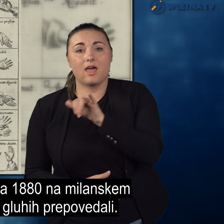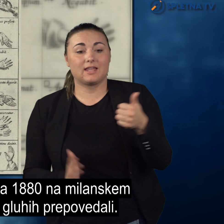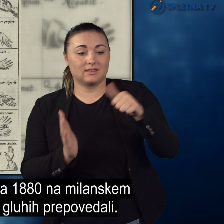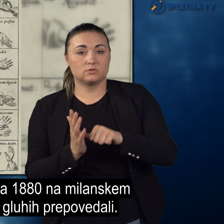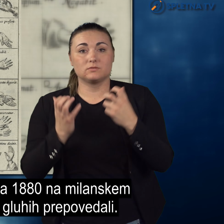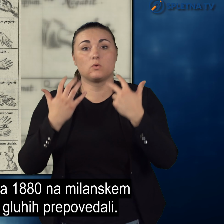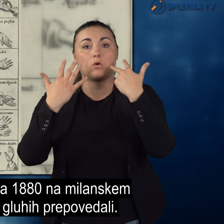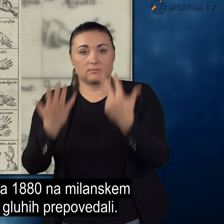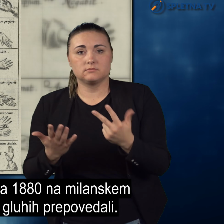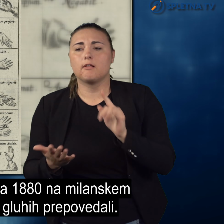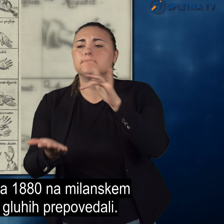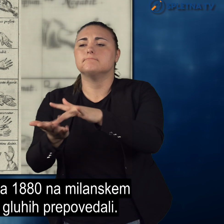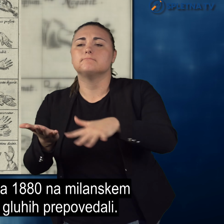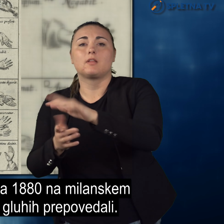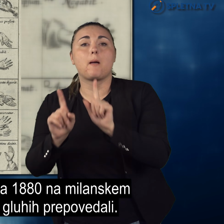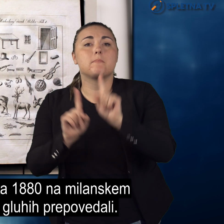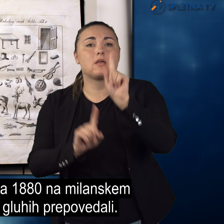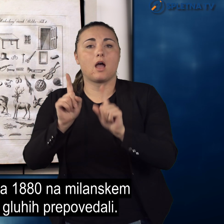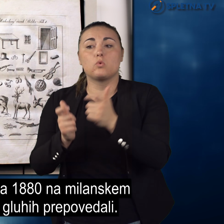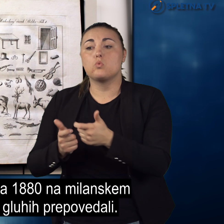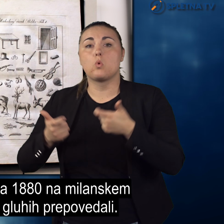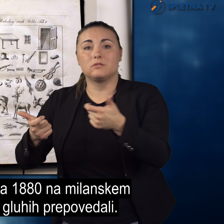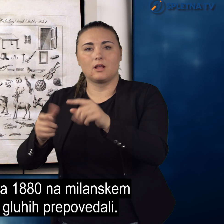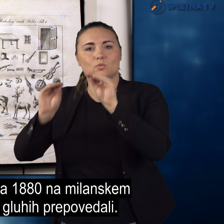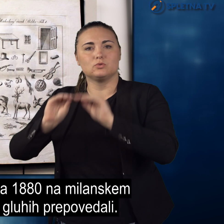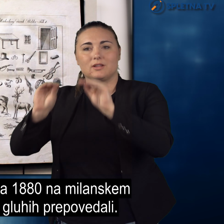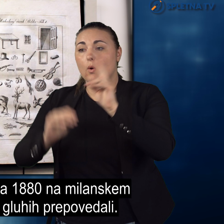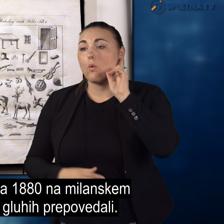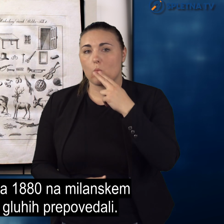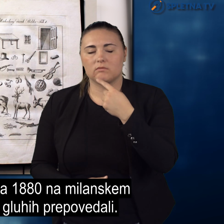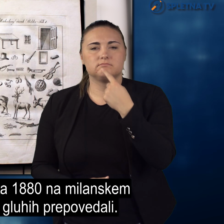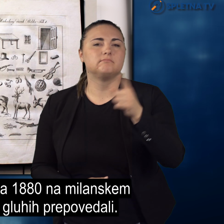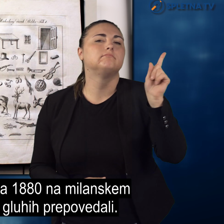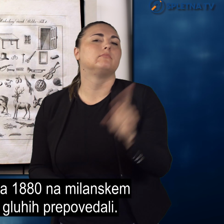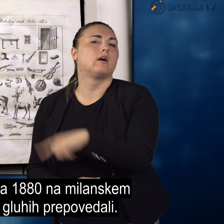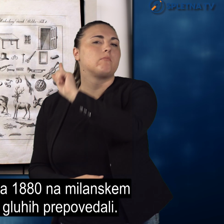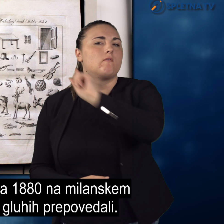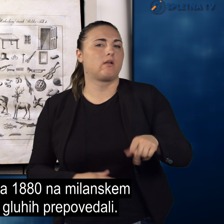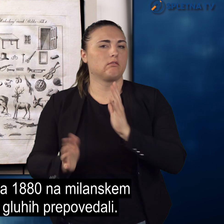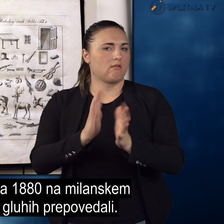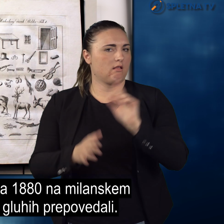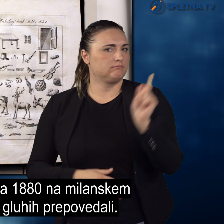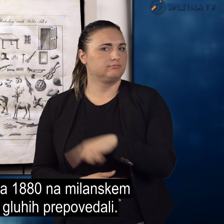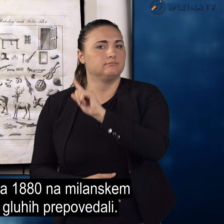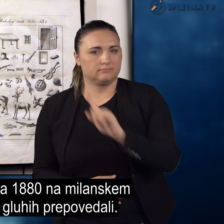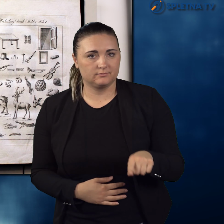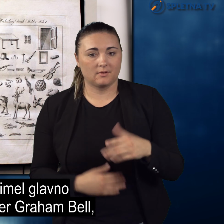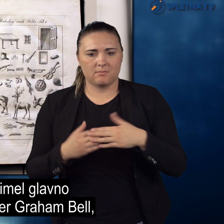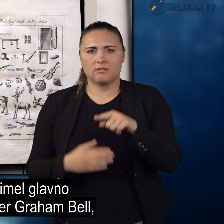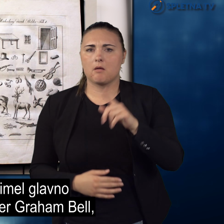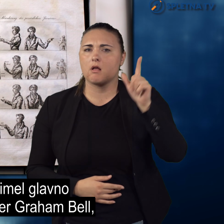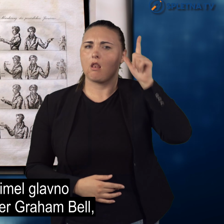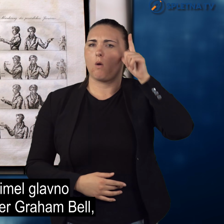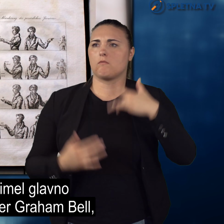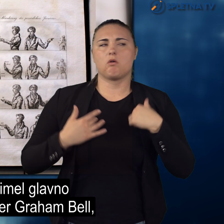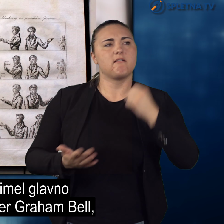Znakovni jezik so leta 1880 na Milanskem kongresu učiteljev gluhih prepovedali. Pri tem je